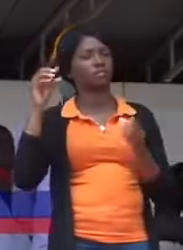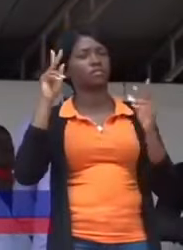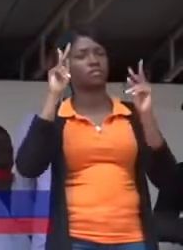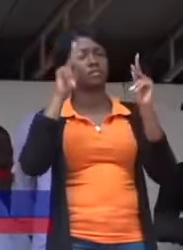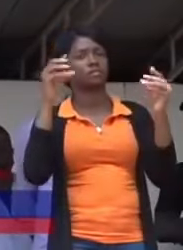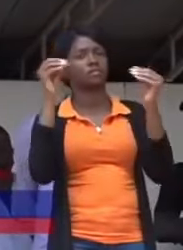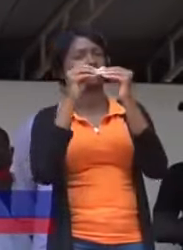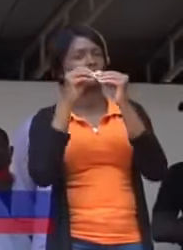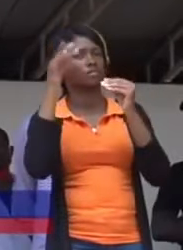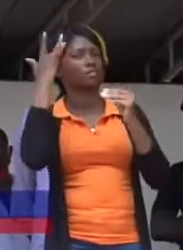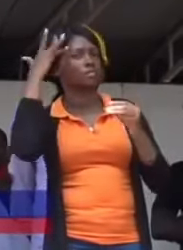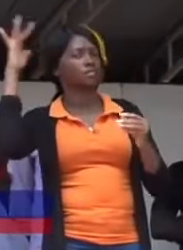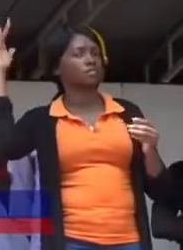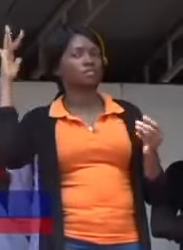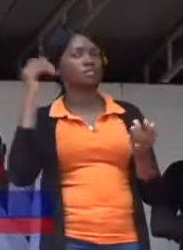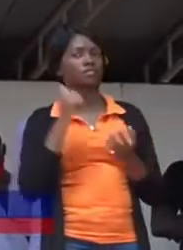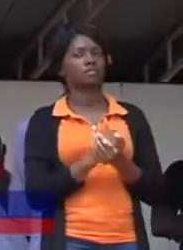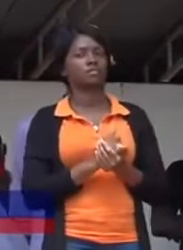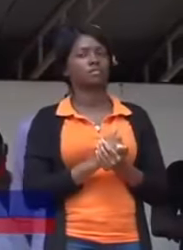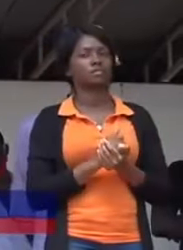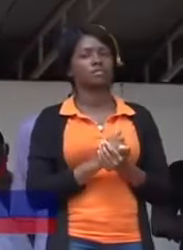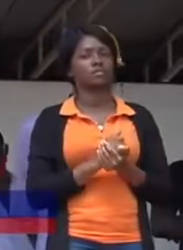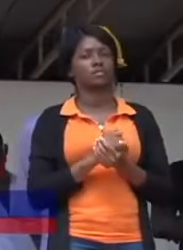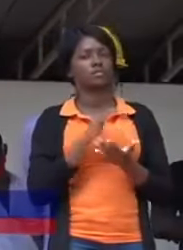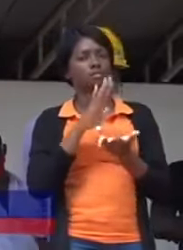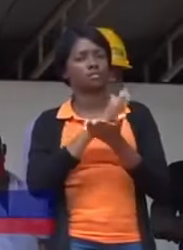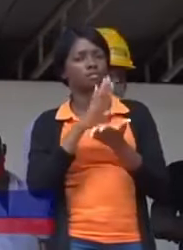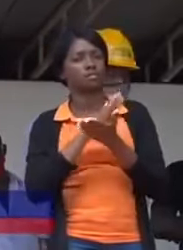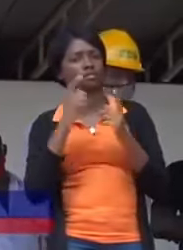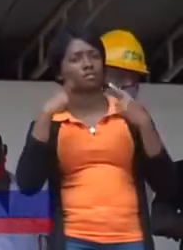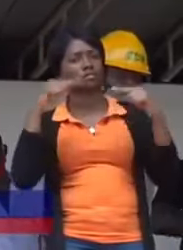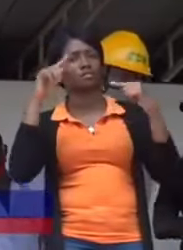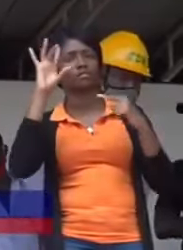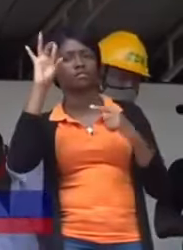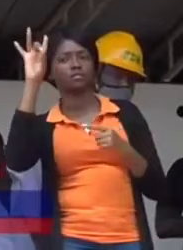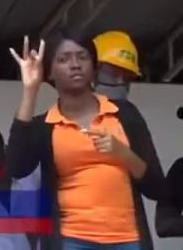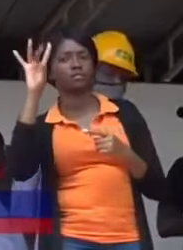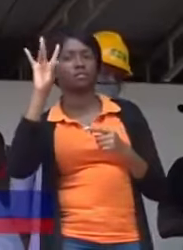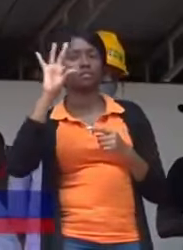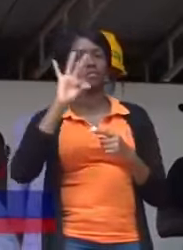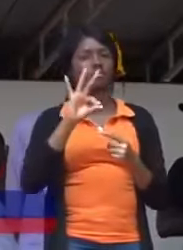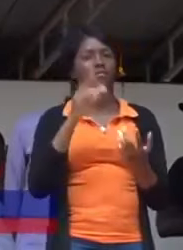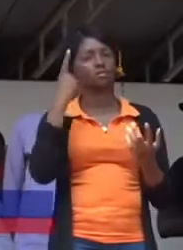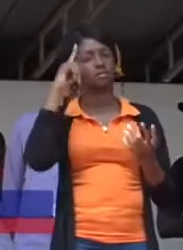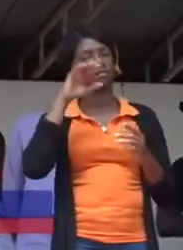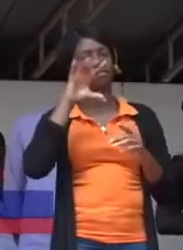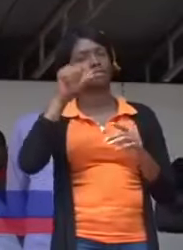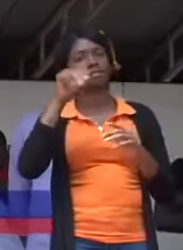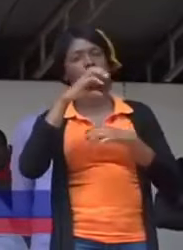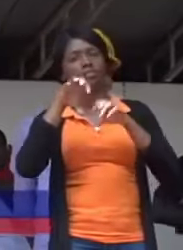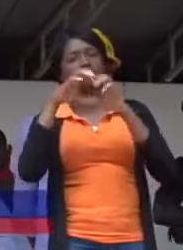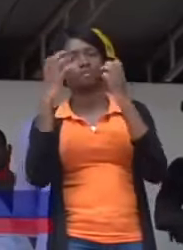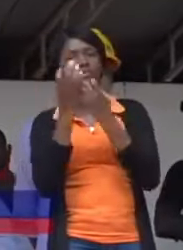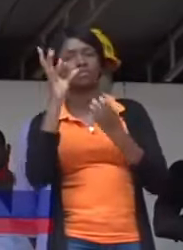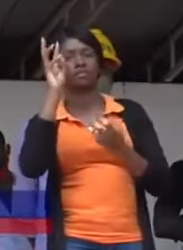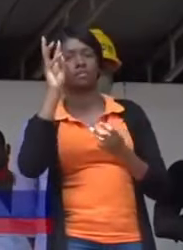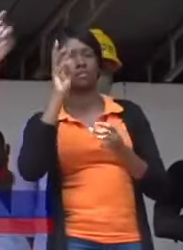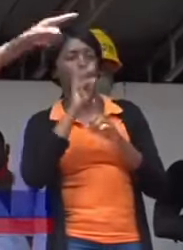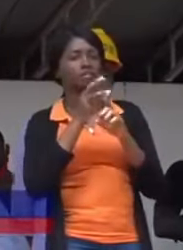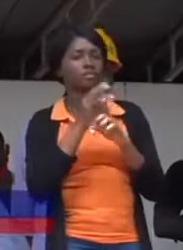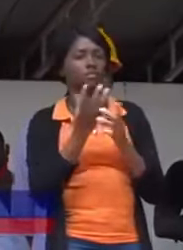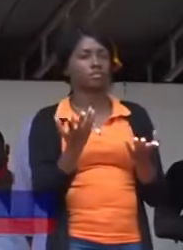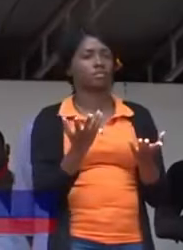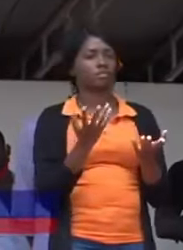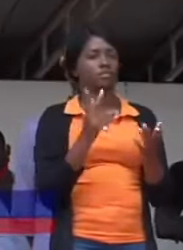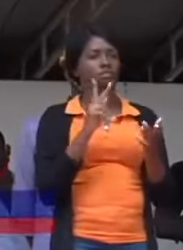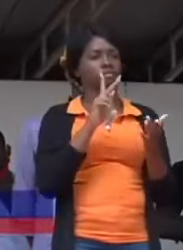intelligent yo j'aime te dire dans campagne moi t'a fait moyenne 8 9 l'école pour les fin faire 6e année pour se pour code cabrit qui dans premier